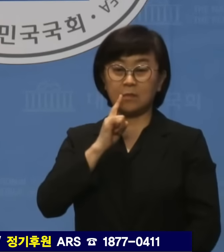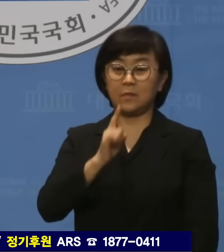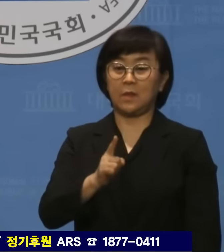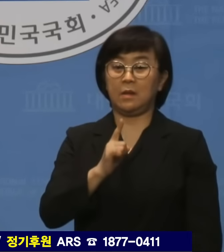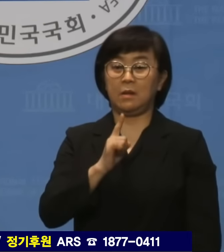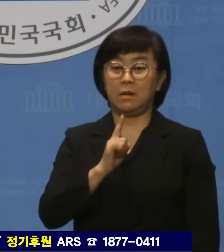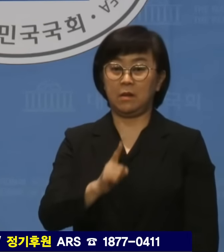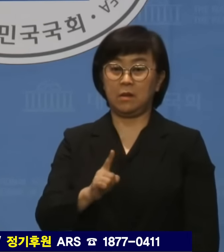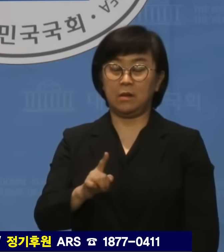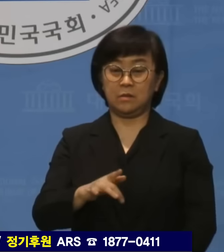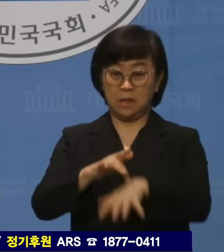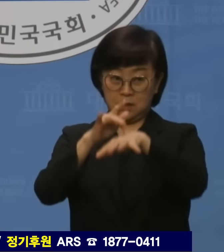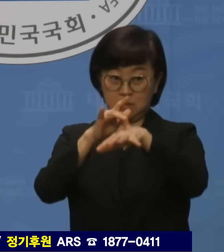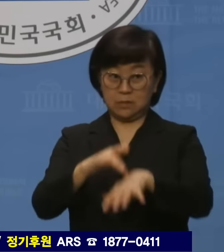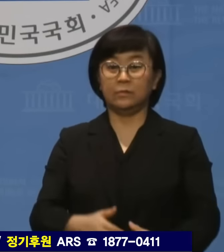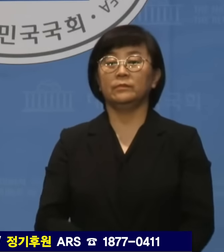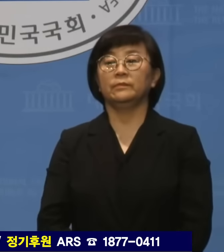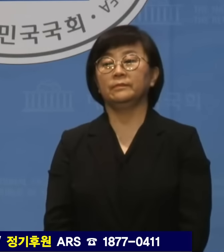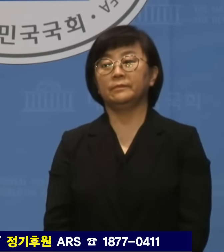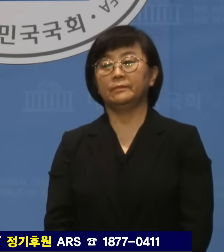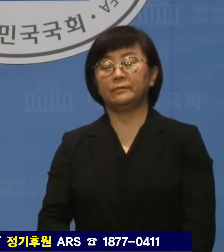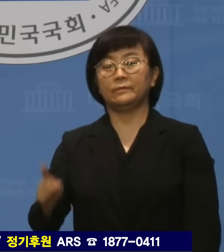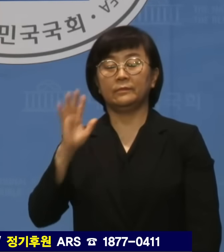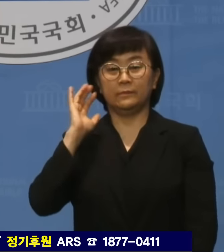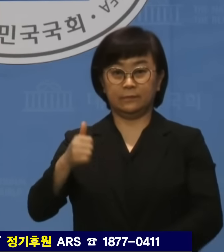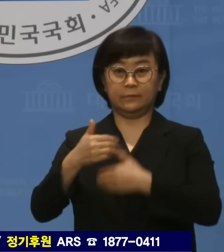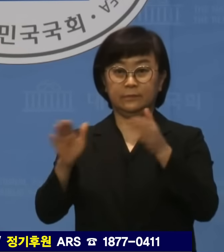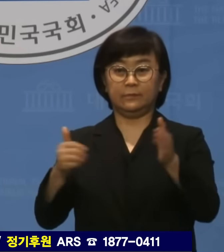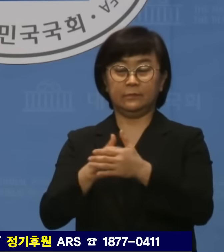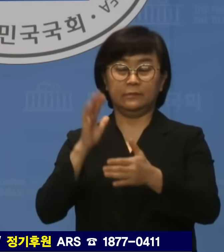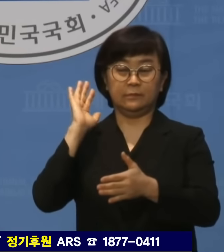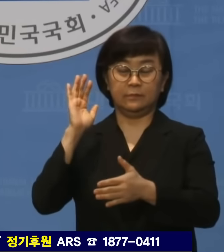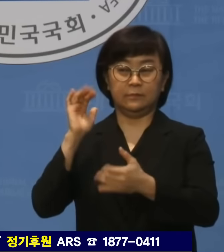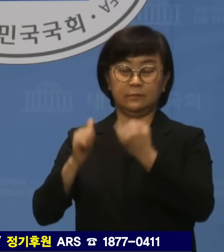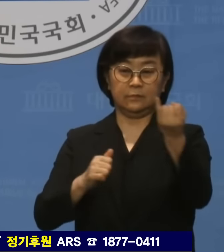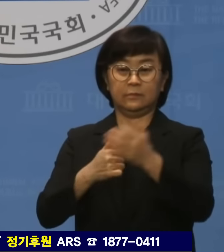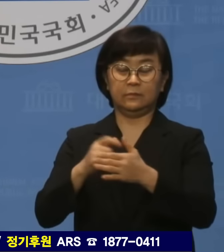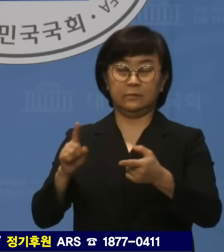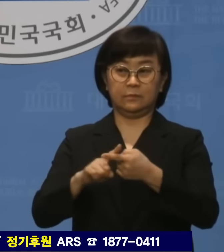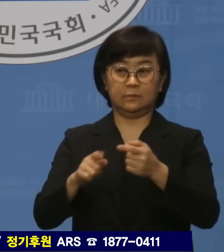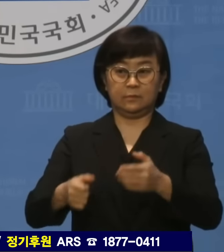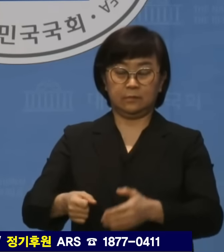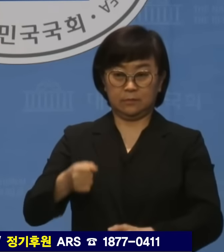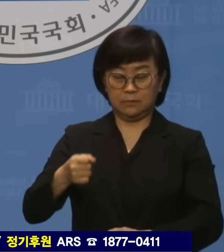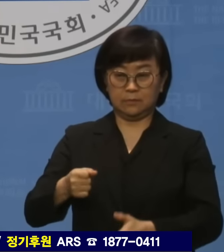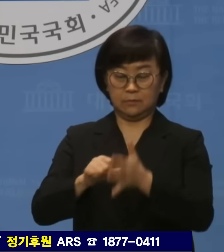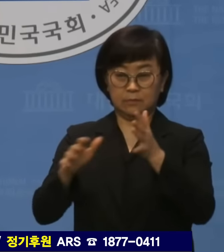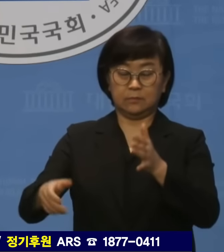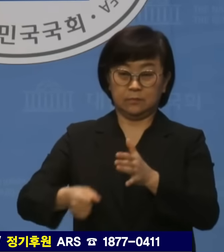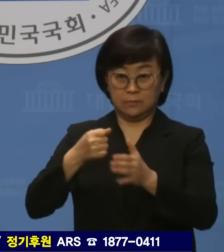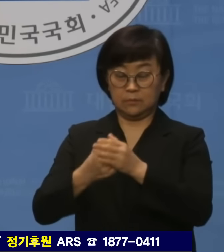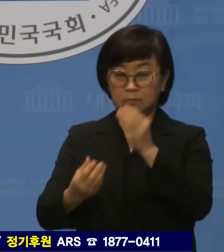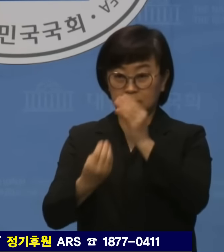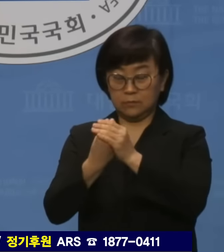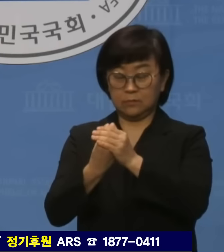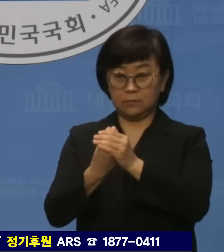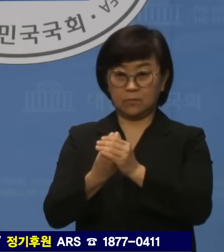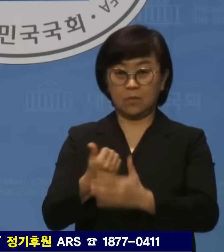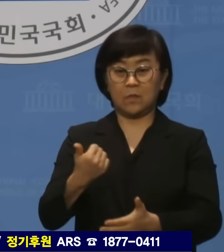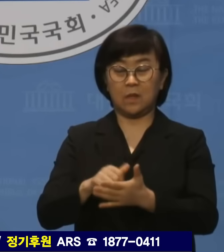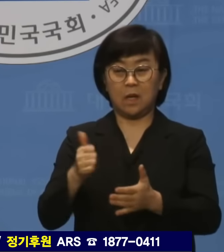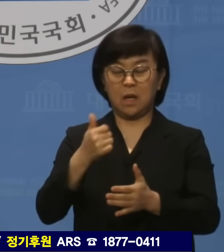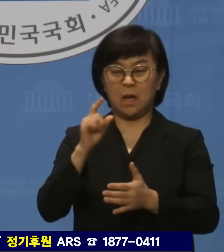말은 어디로 갔습니까 대통령실은 김건희 여사의 명품백 수수 의혹에 대해 함정 취저라 하고